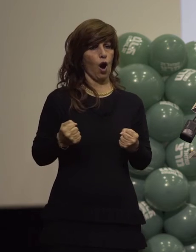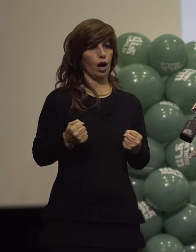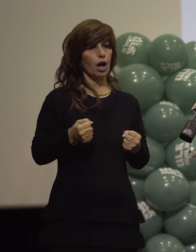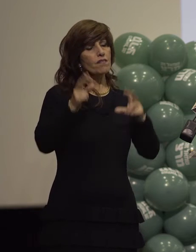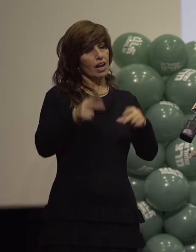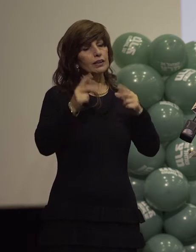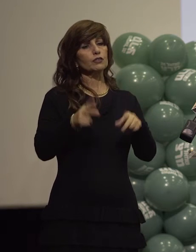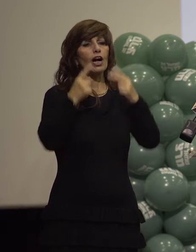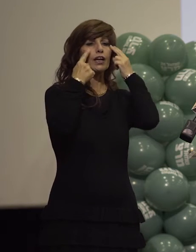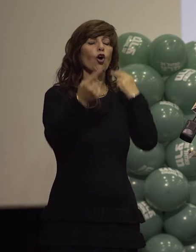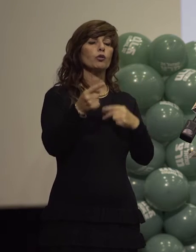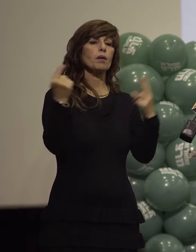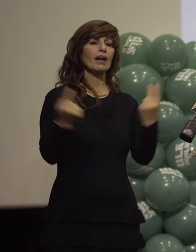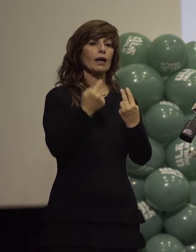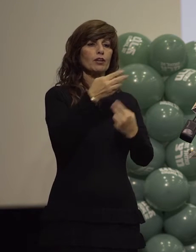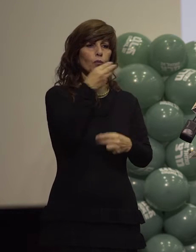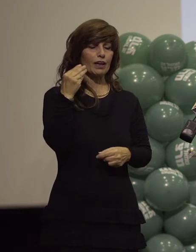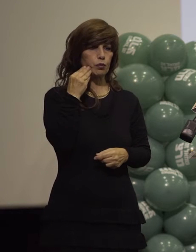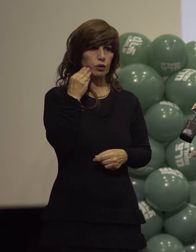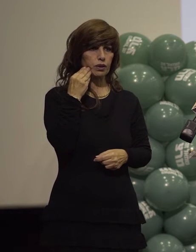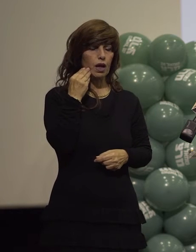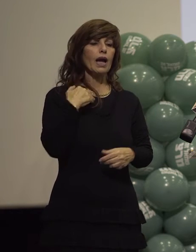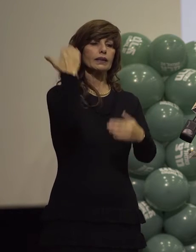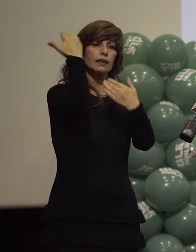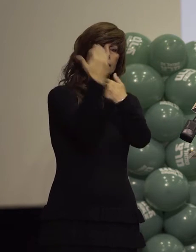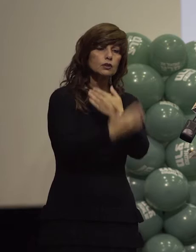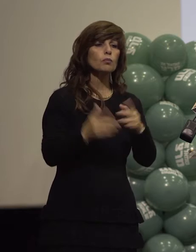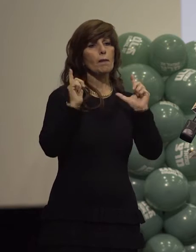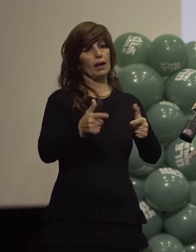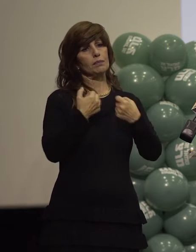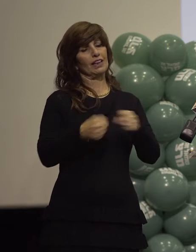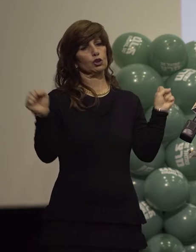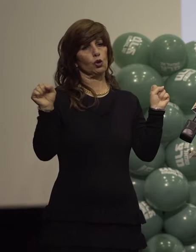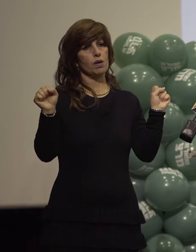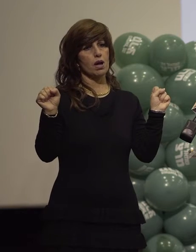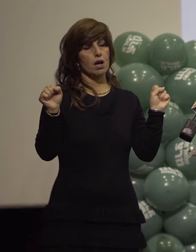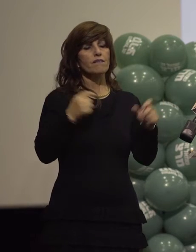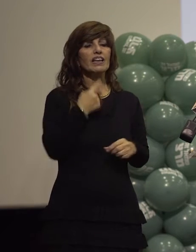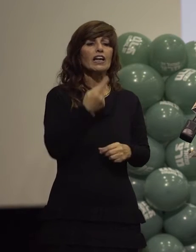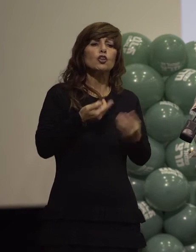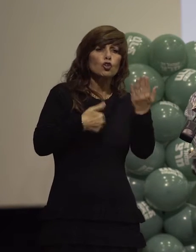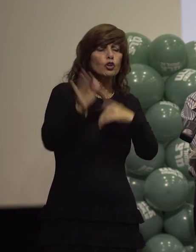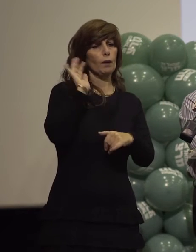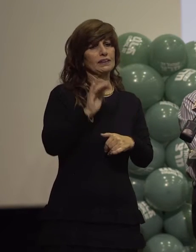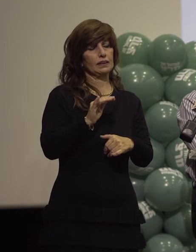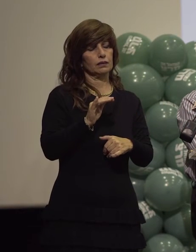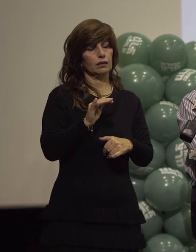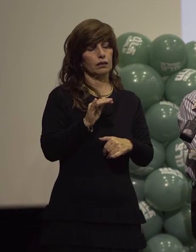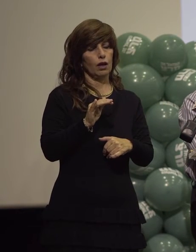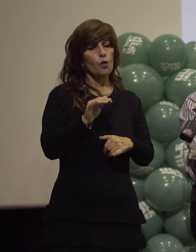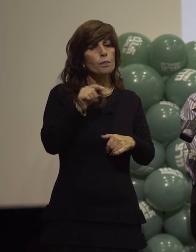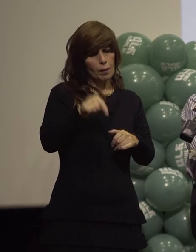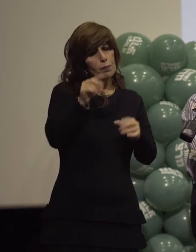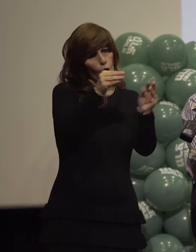אפשר לראות במלחמת יום הכיפורים את סיום מלחמת השחרור. ואני אגיד יותר מזה. אני